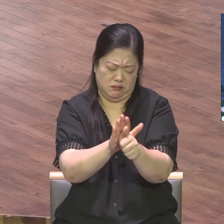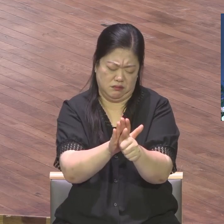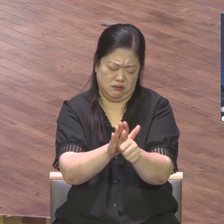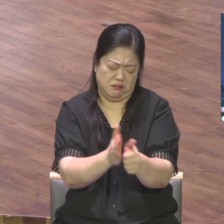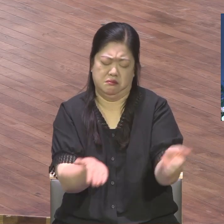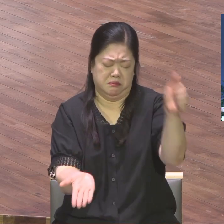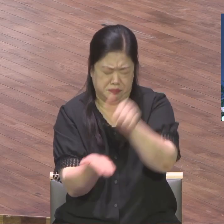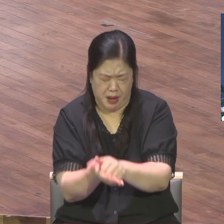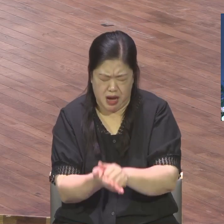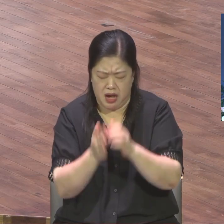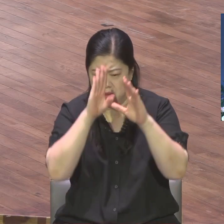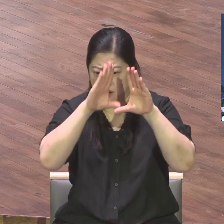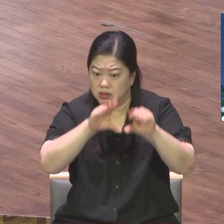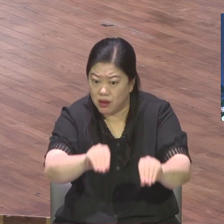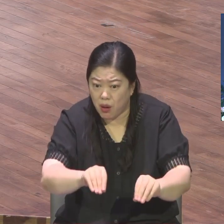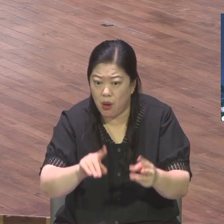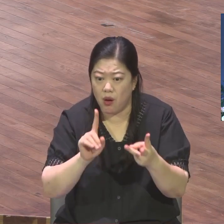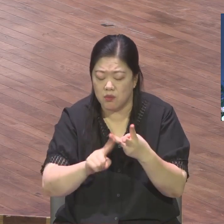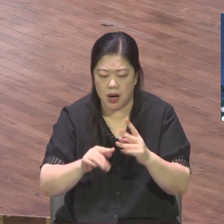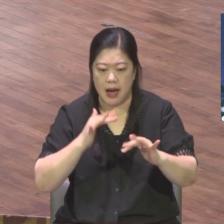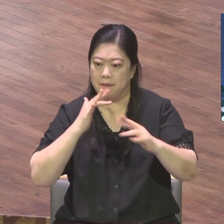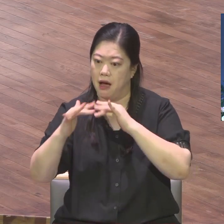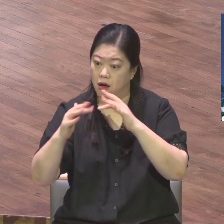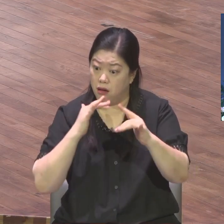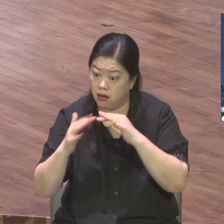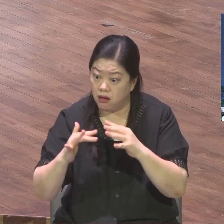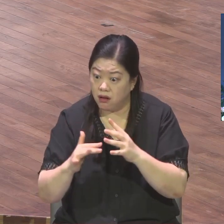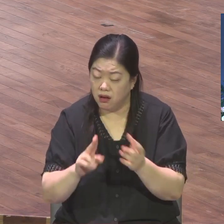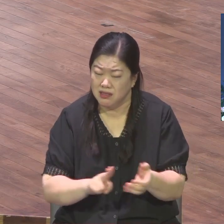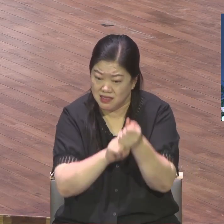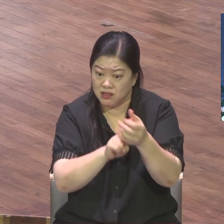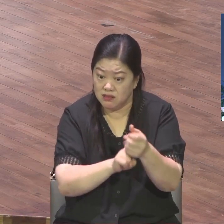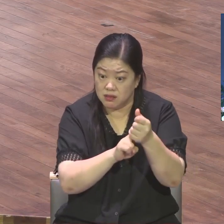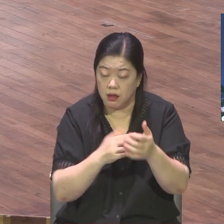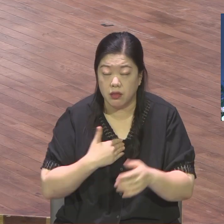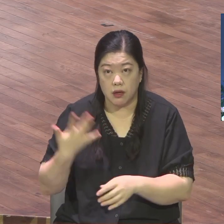뭡니까? 복음 전파의 일종의 도구 역할을 한 거예요. 도구.